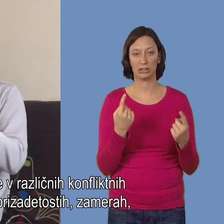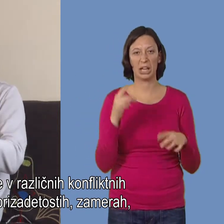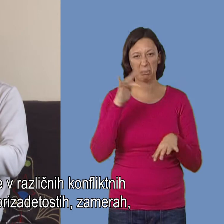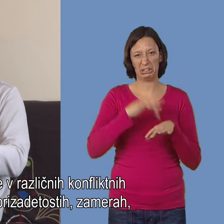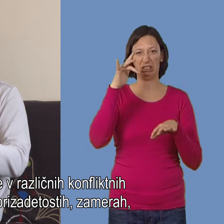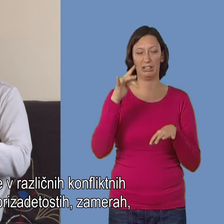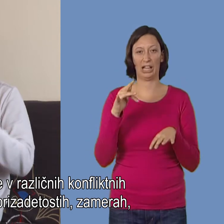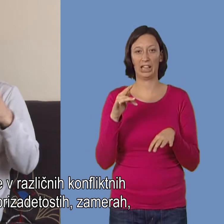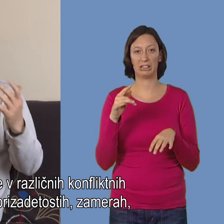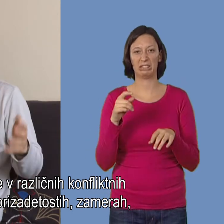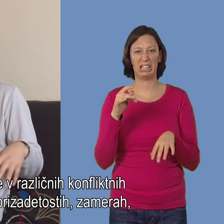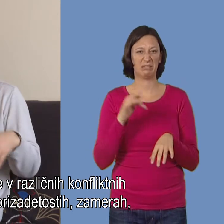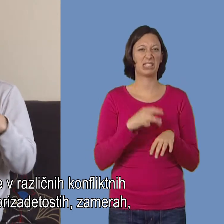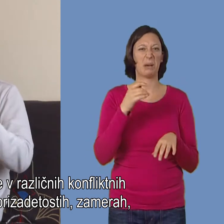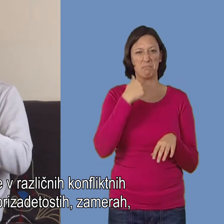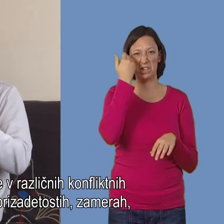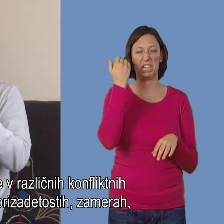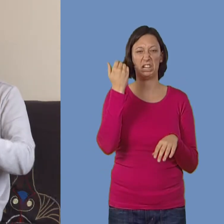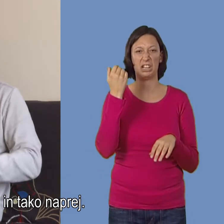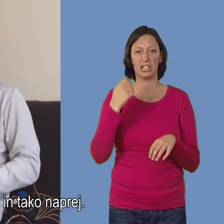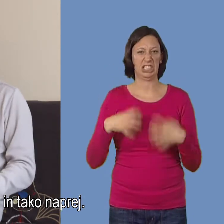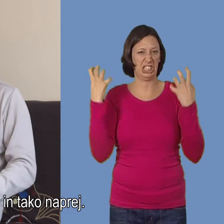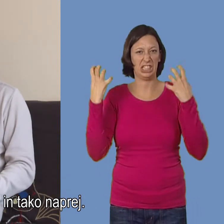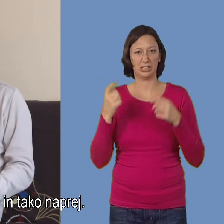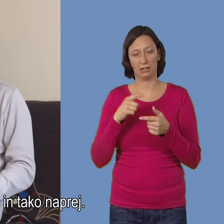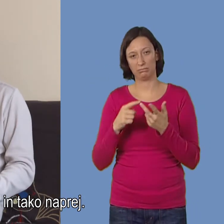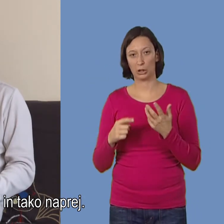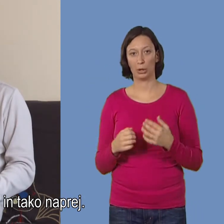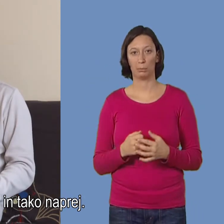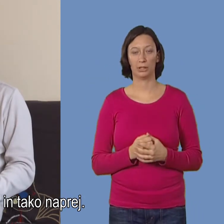situacijah, prizadetostih, zamerah, jezi in tako naprej.